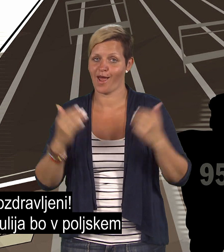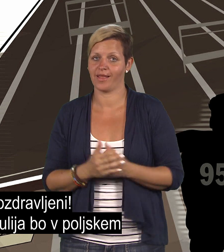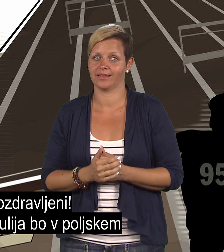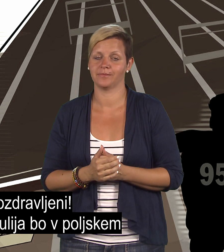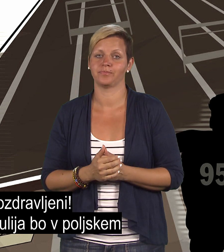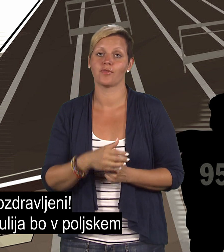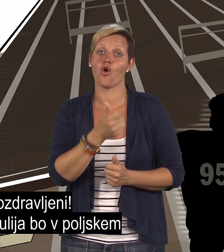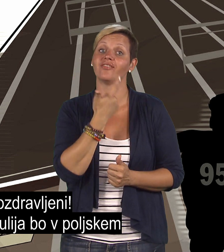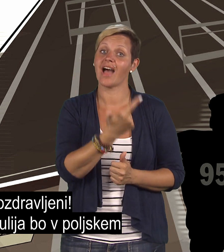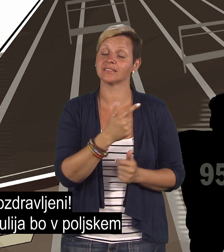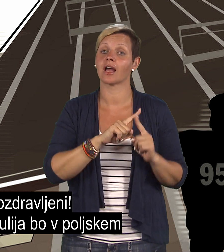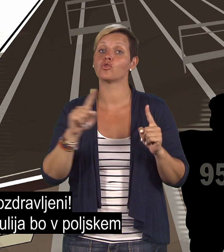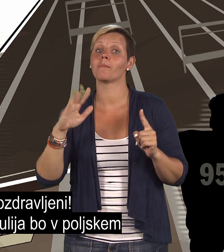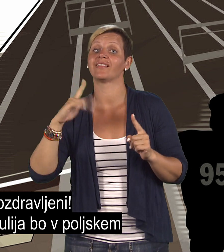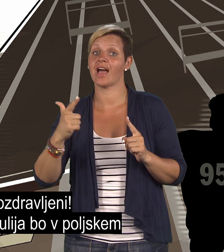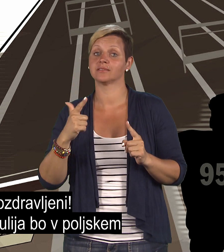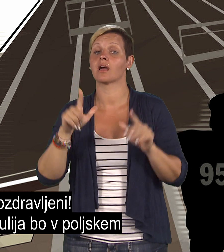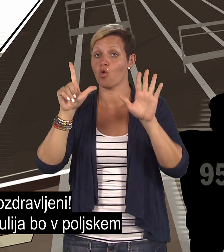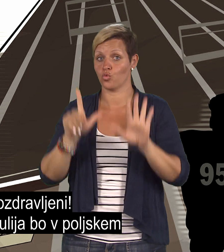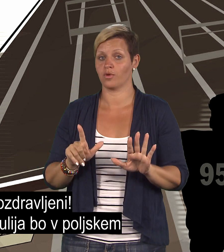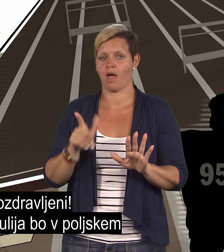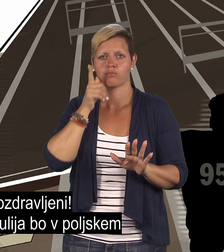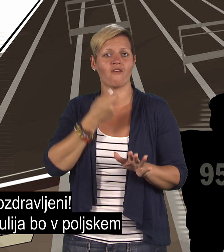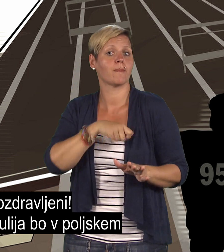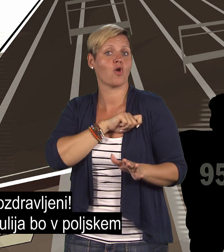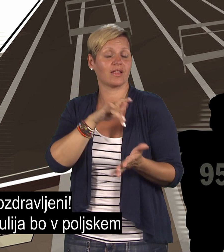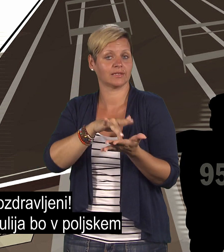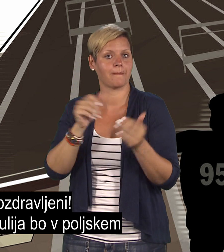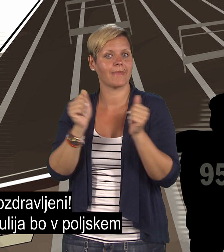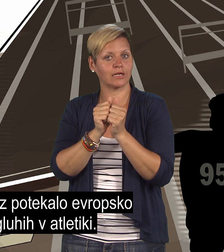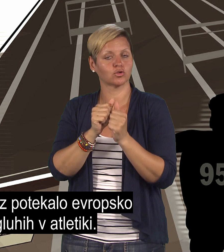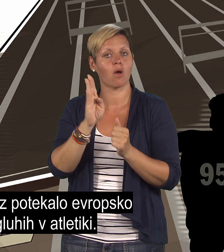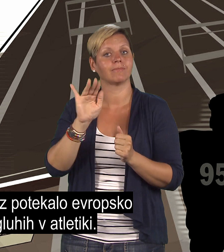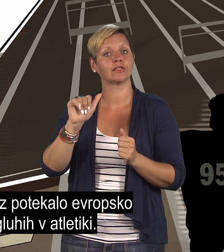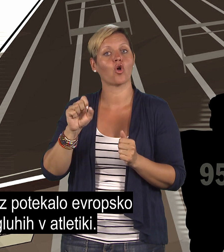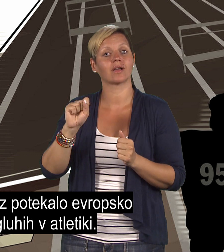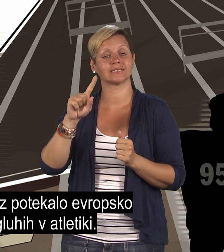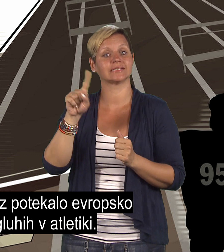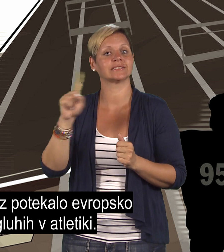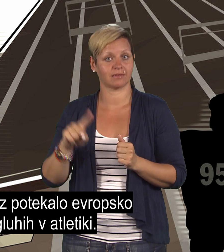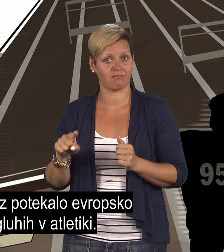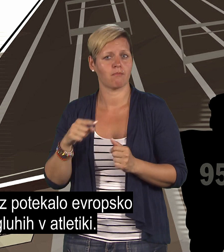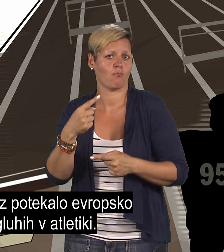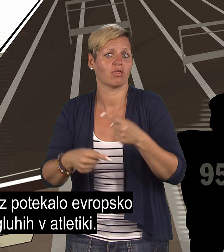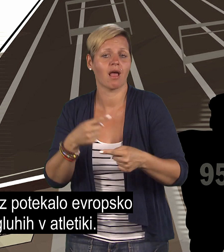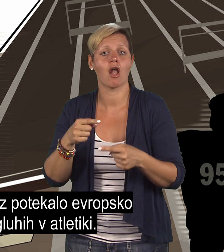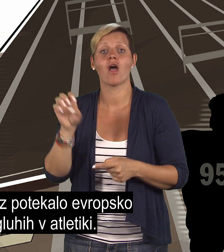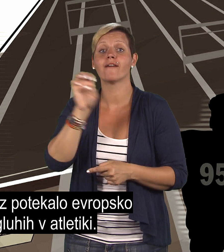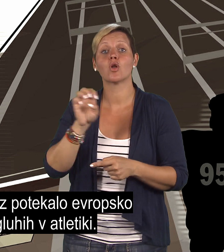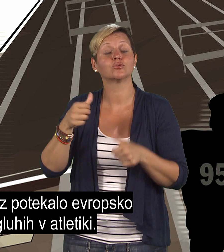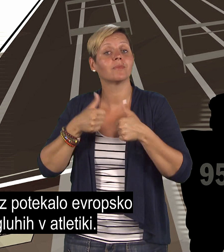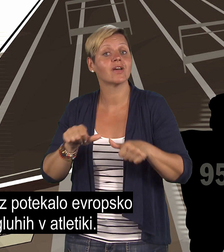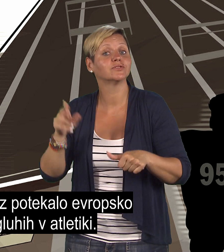Lepo pozdravljeni. Od 20. do 25. julija bo v poljskem mestu Bydgoszcz potekalo